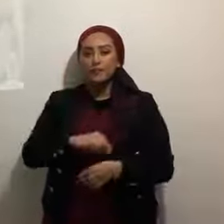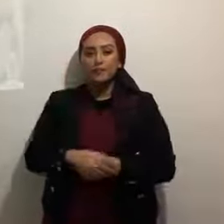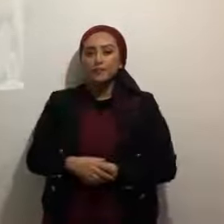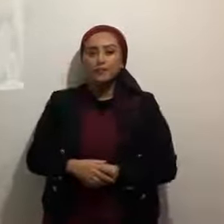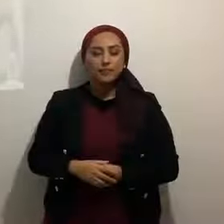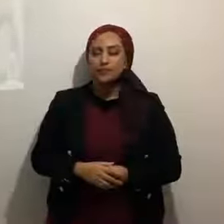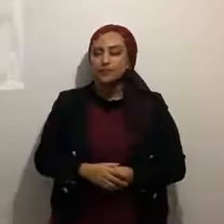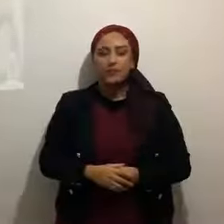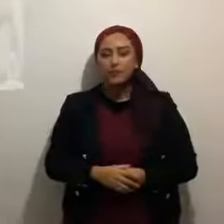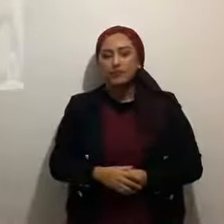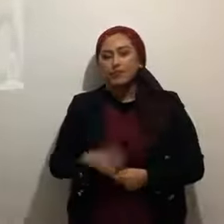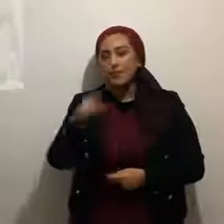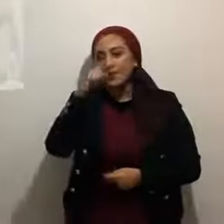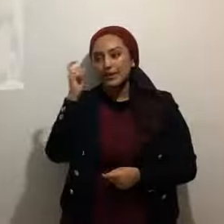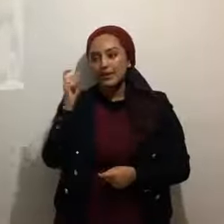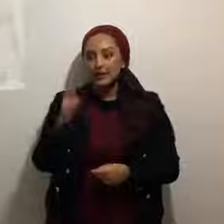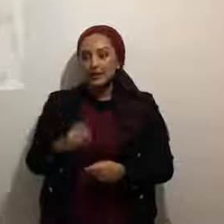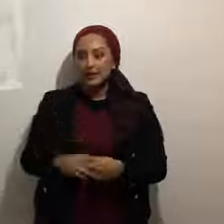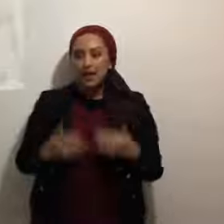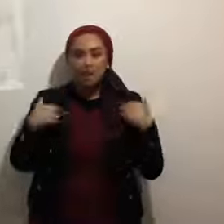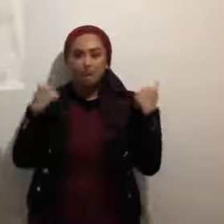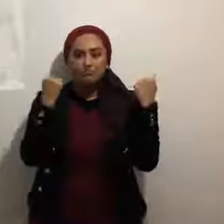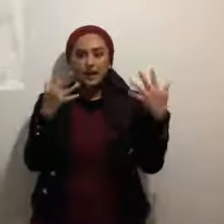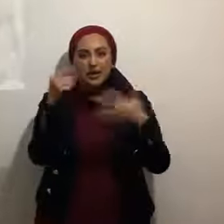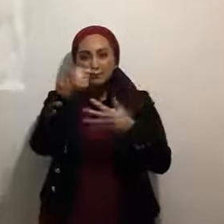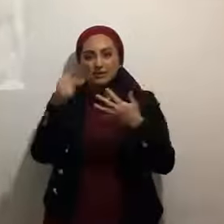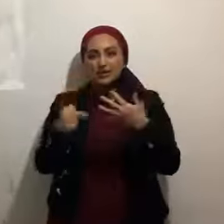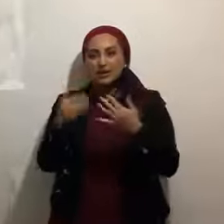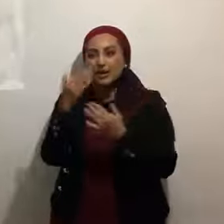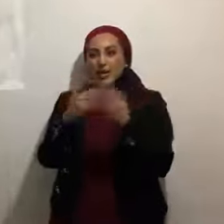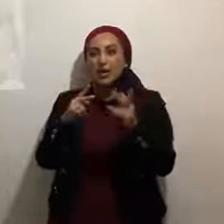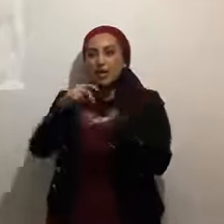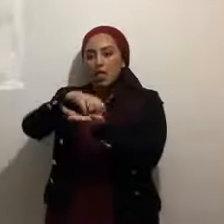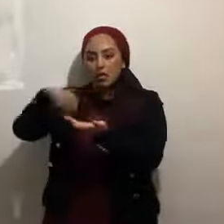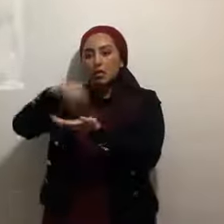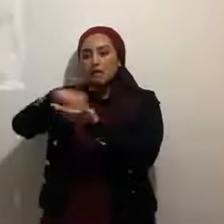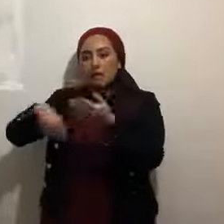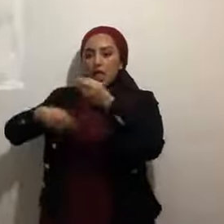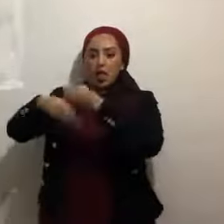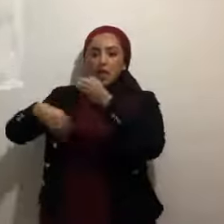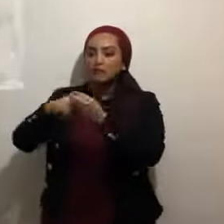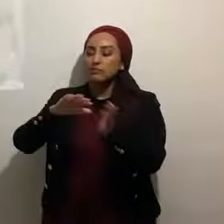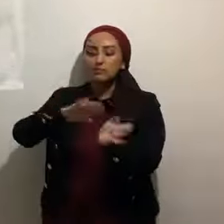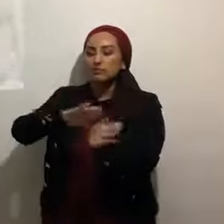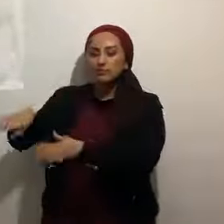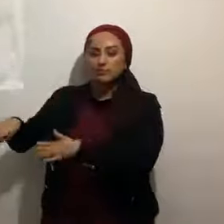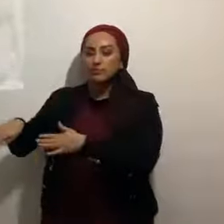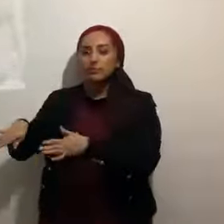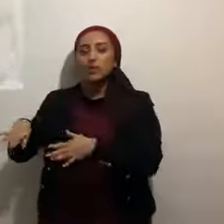no, porque hay muchas cosas adulteradas ahí. Entonces, la idea es que con la bendita